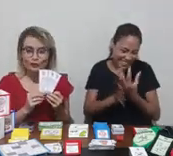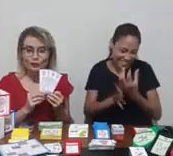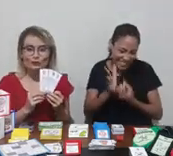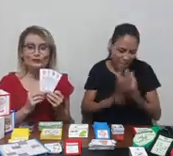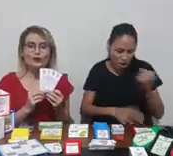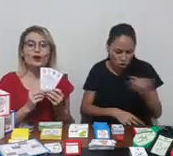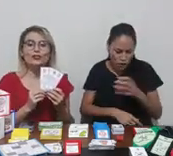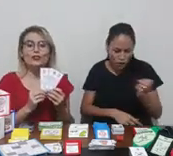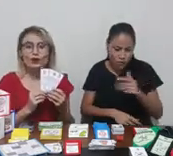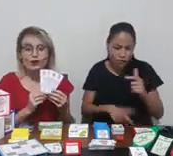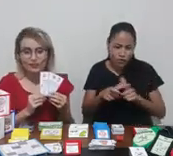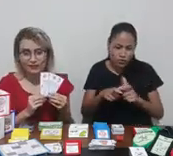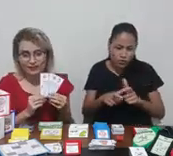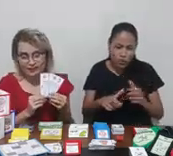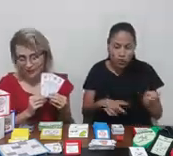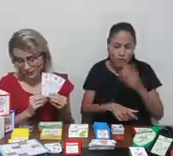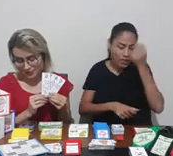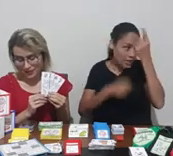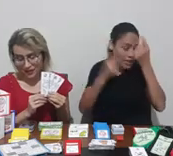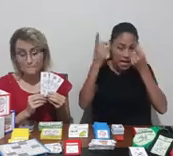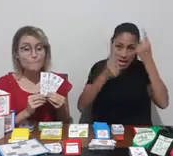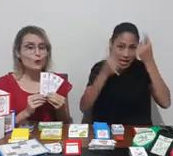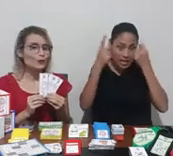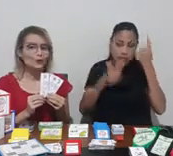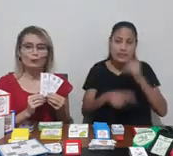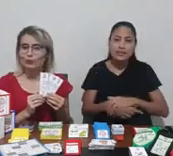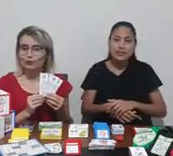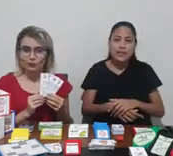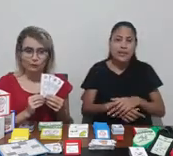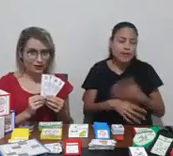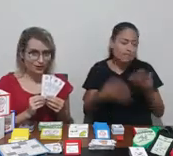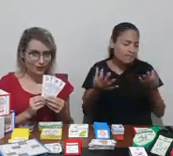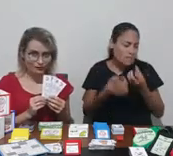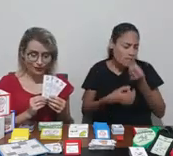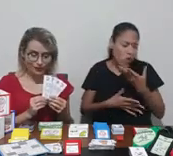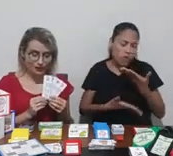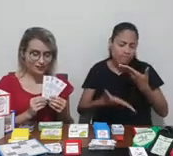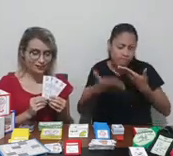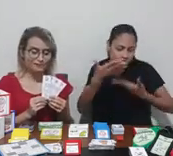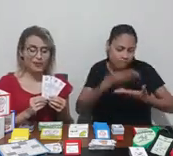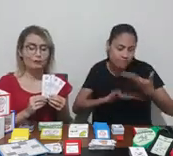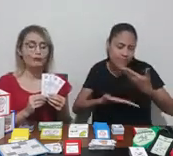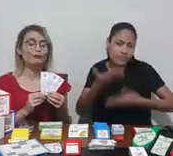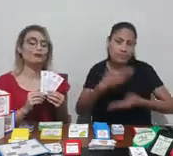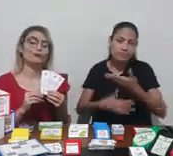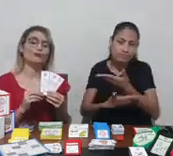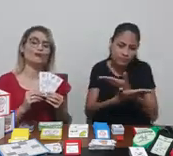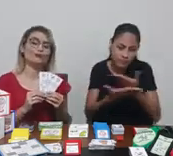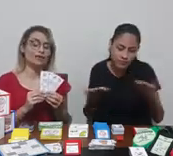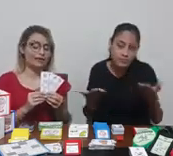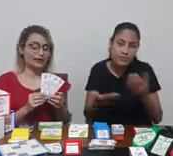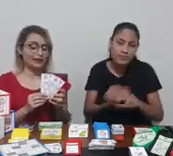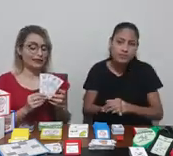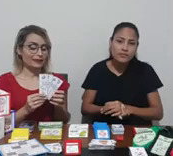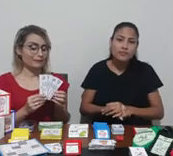novos jogos, novas ideias, e é muito bom poder compartilhar com vocês. É muito